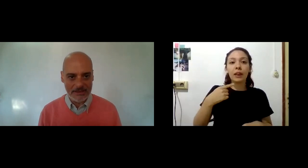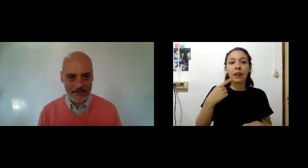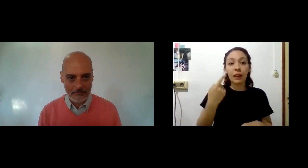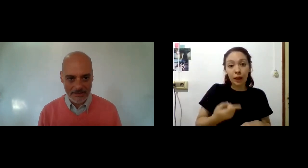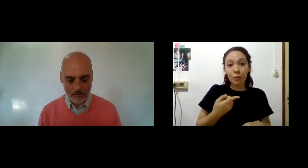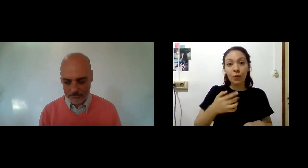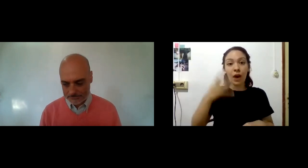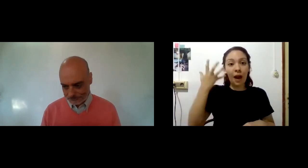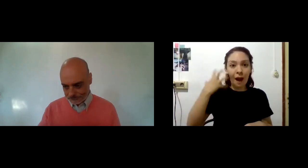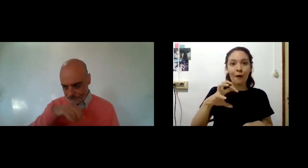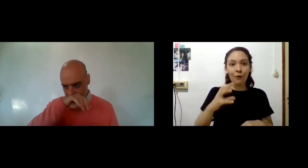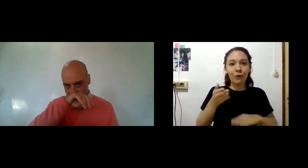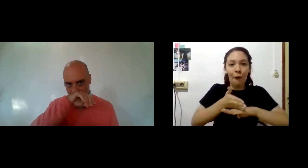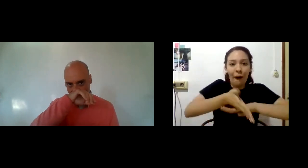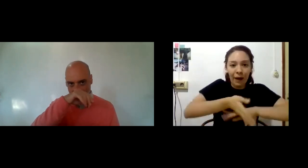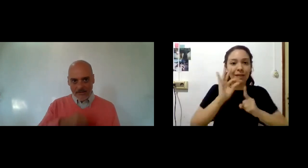del 2021.